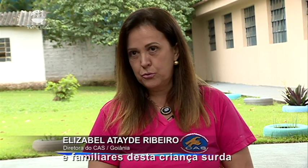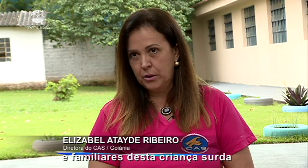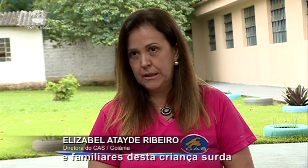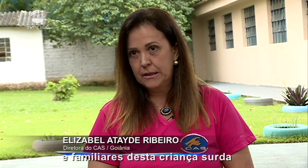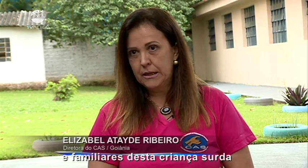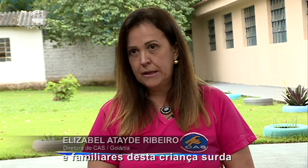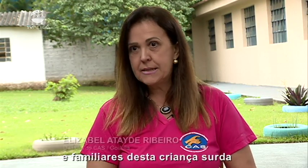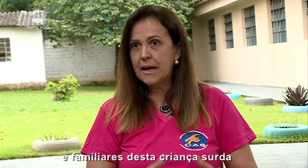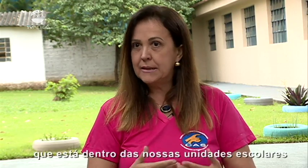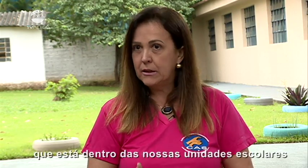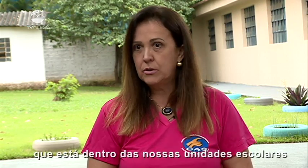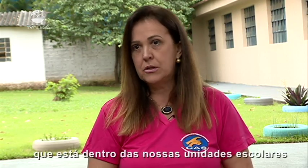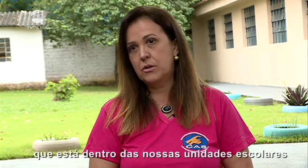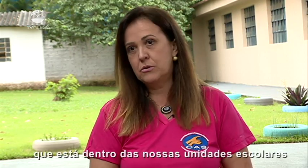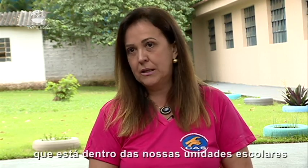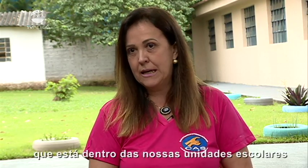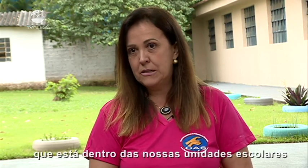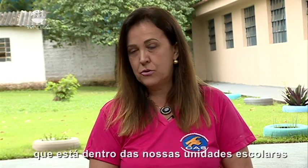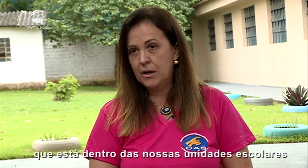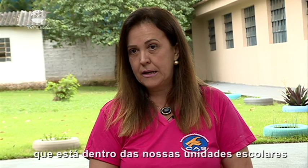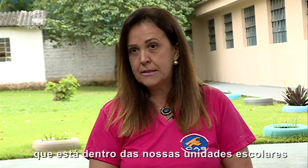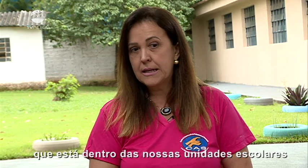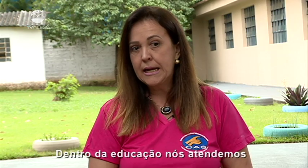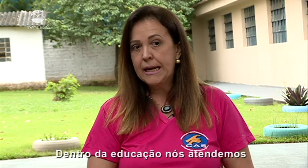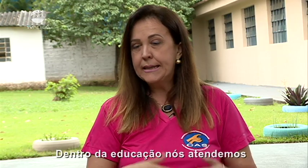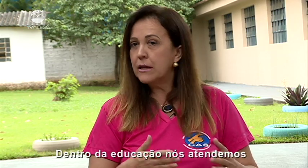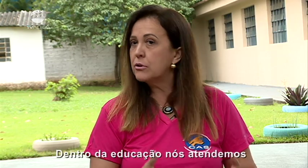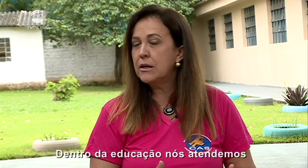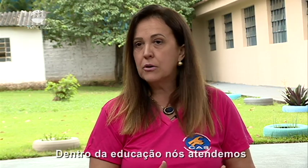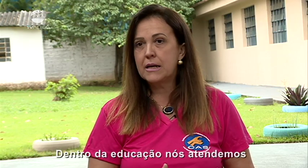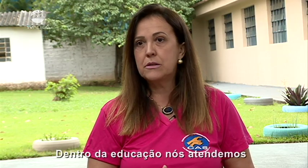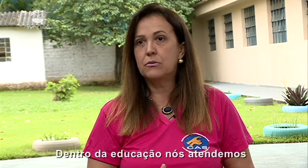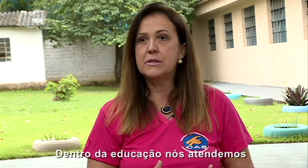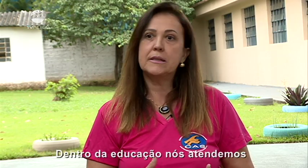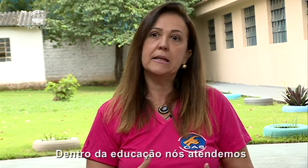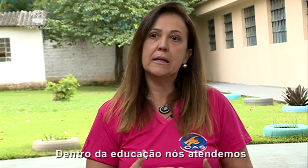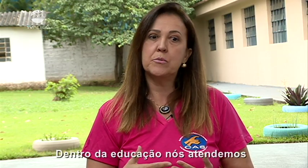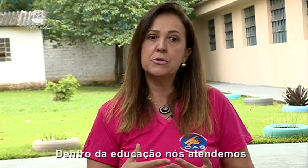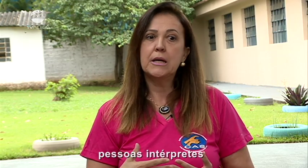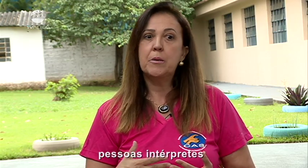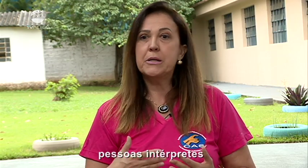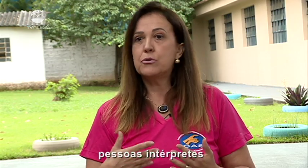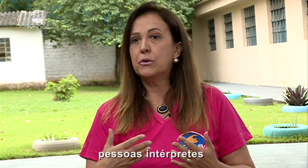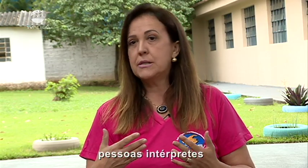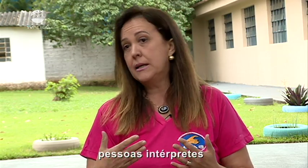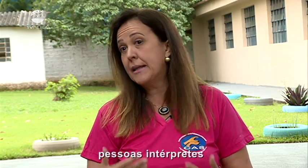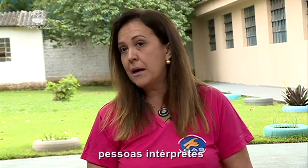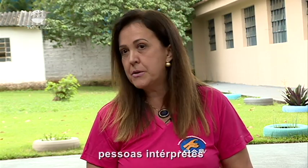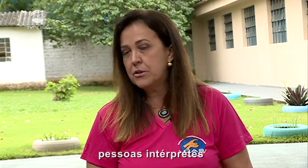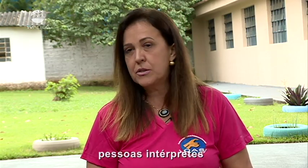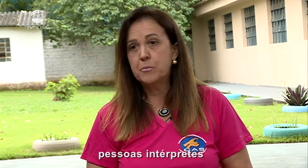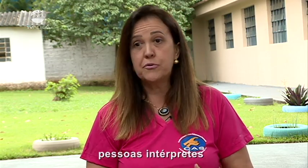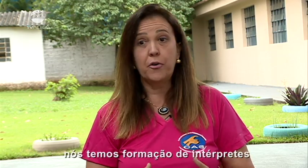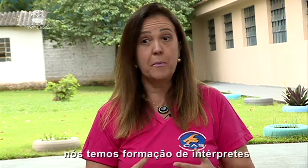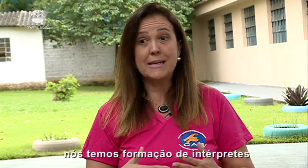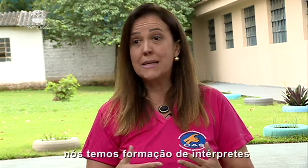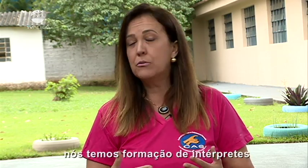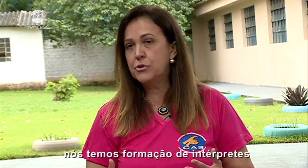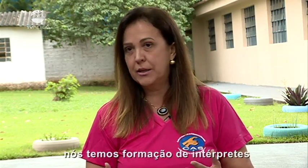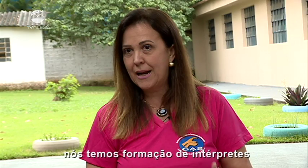surda que está dentro das nossas unidades escolares. Dentro da educação, nós atendemos pessoas intérpretes, nós temos formação de